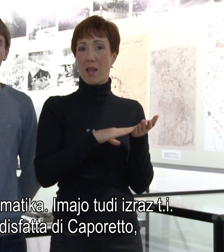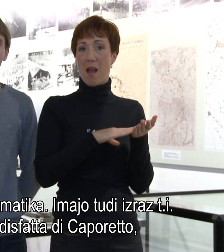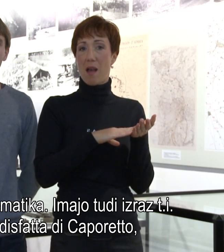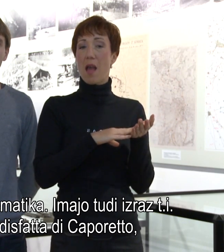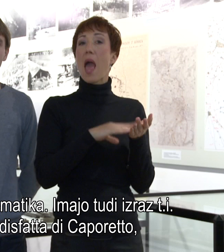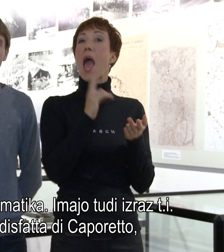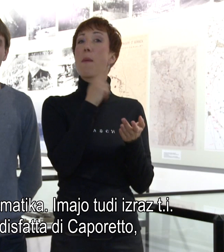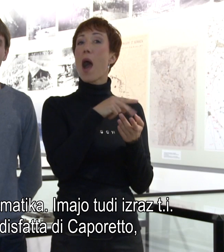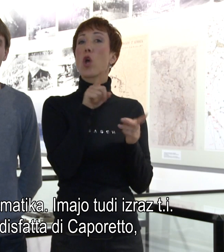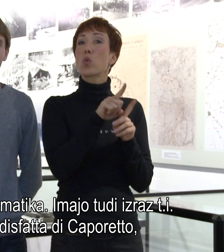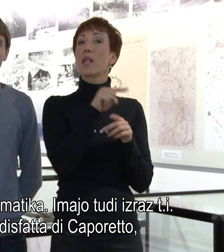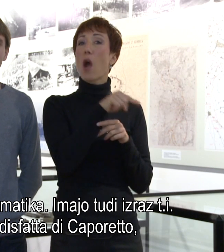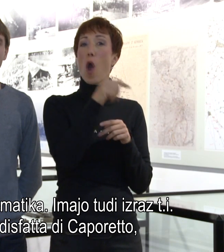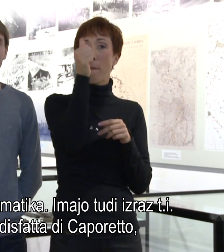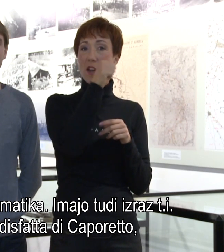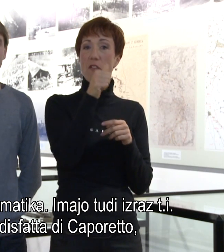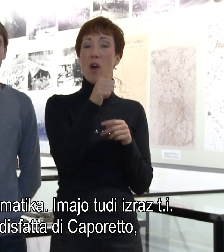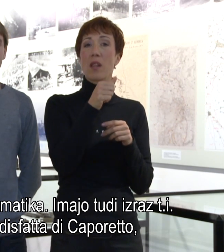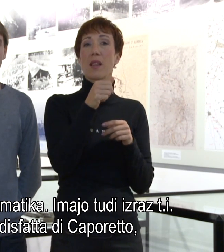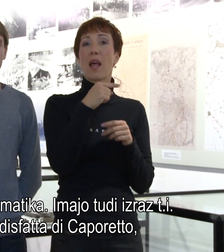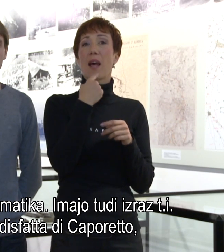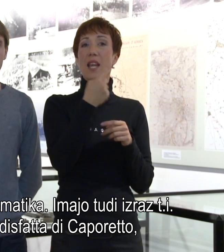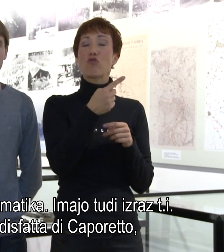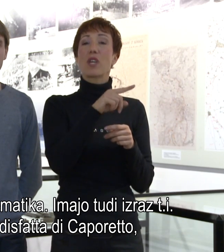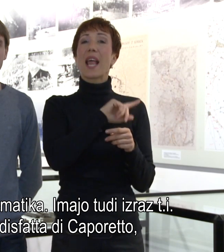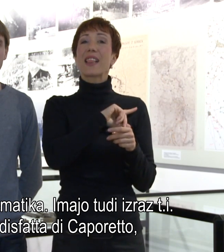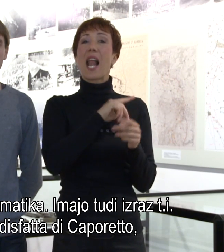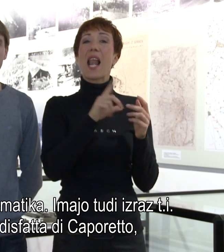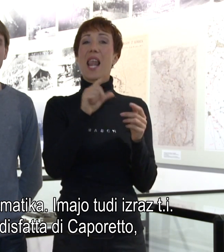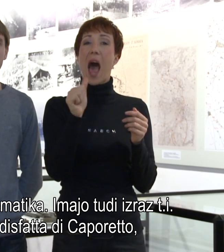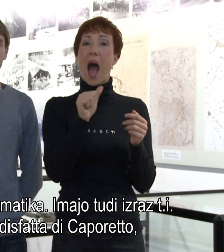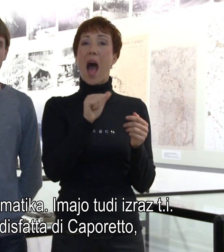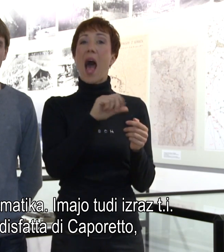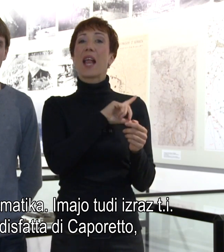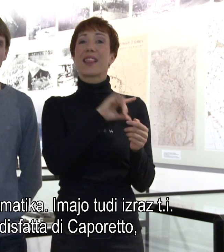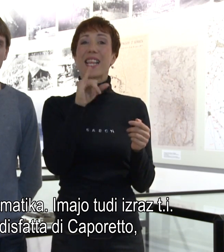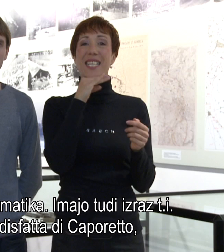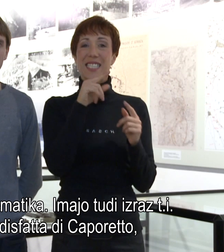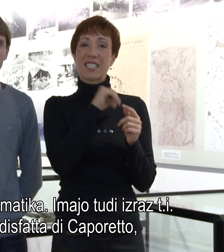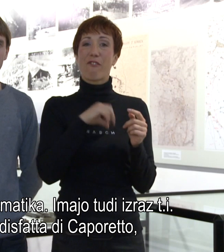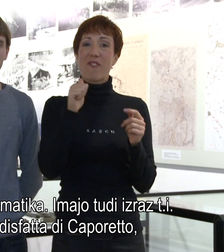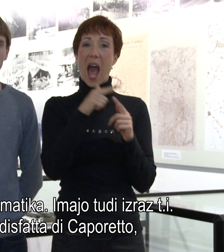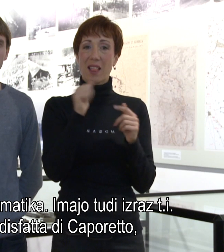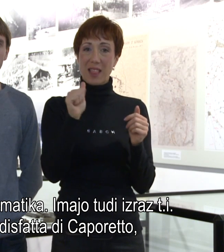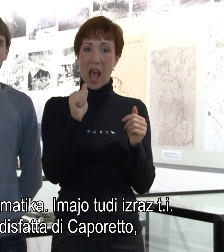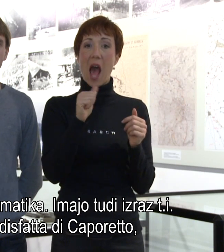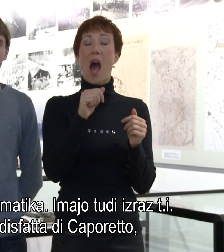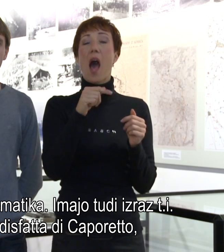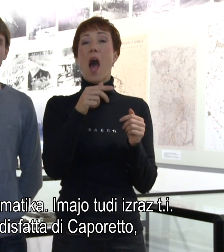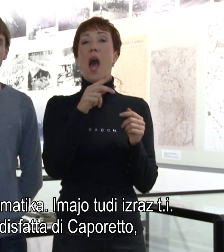Imajo tudi tako imenovan La disfatta al Caporetto, to pomeni poraz pri Kobaridu, ki jim še